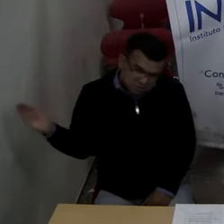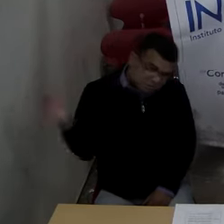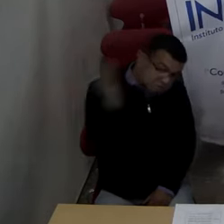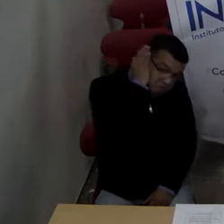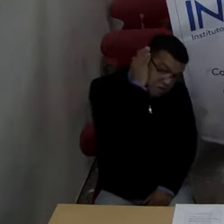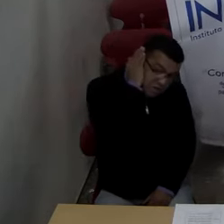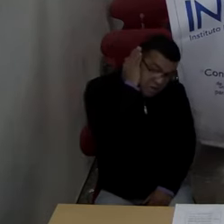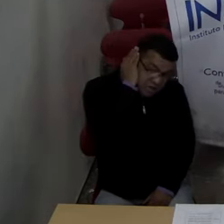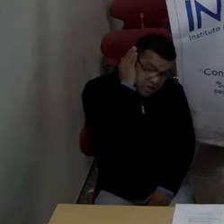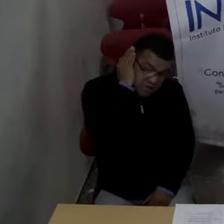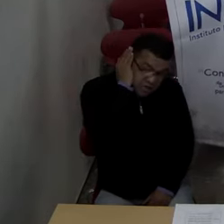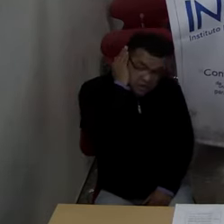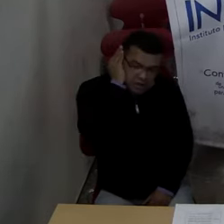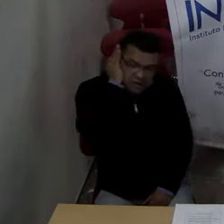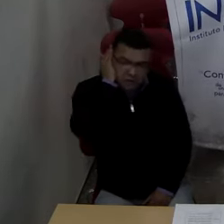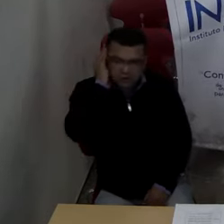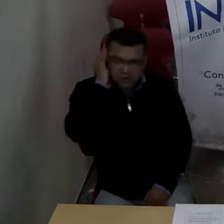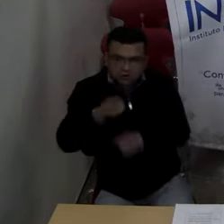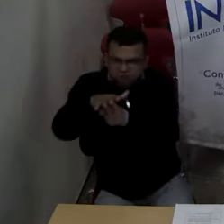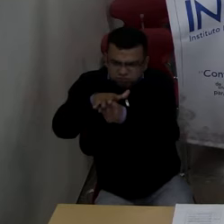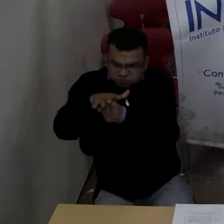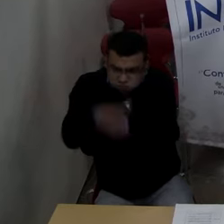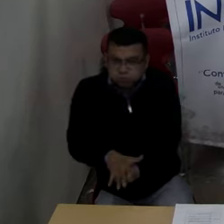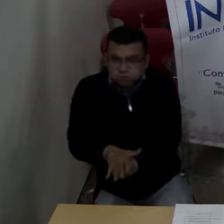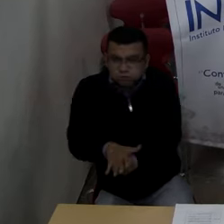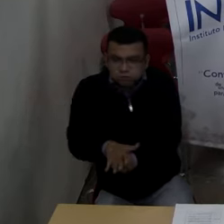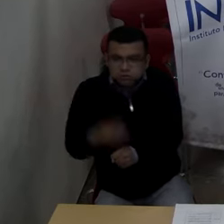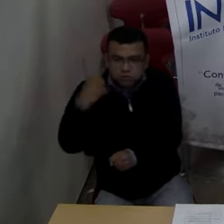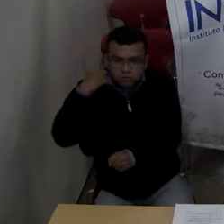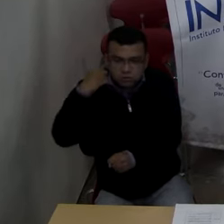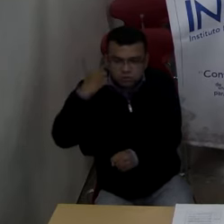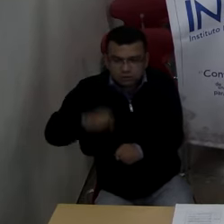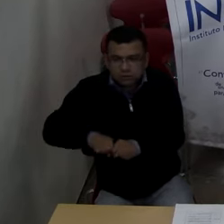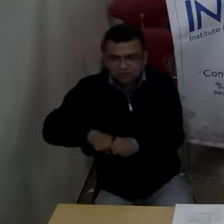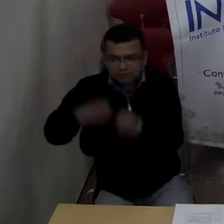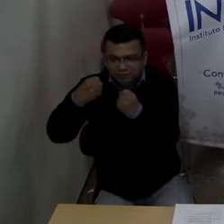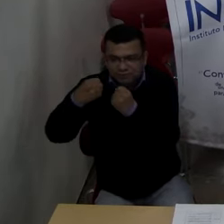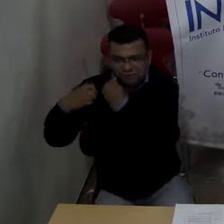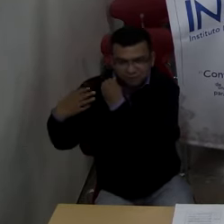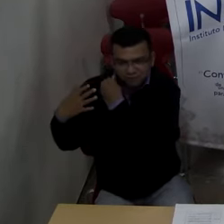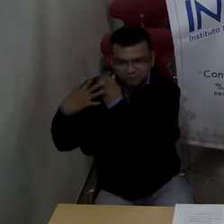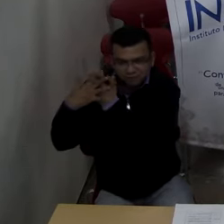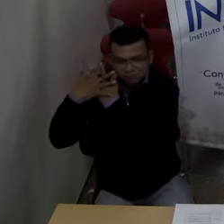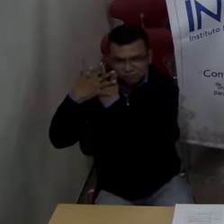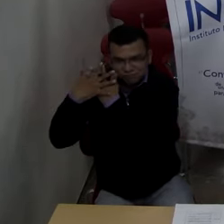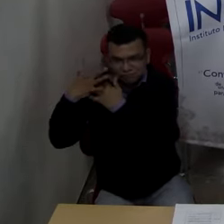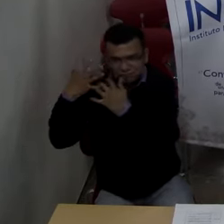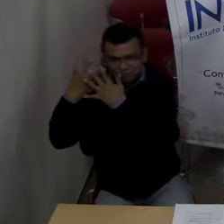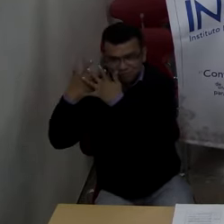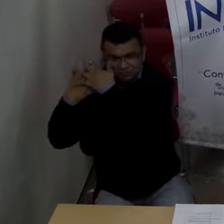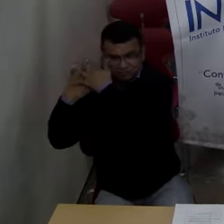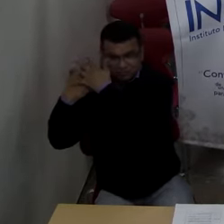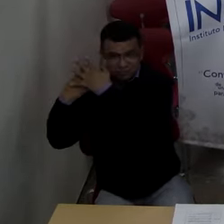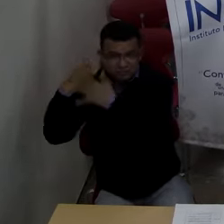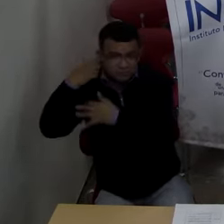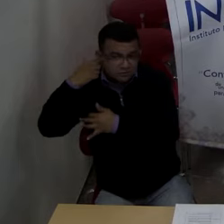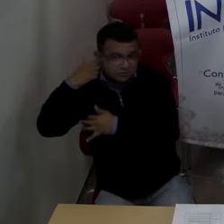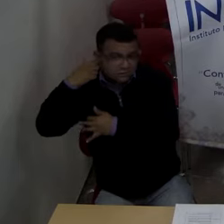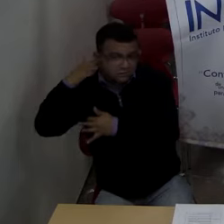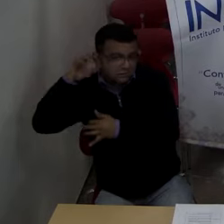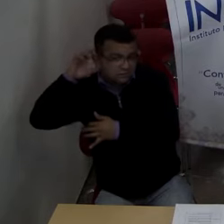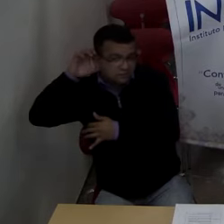provoca un cambio de presión muy fuerte que puede romper las estructuras del oído medio.